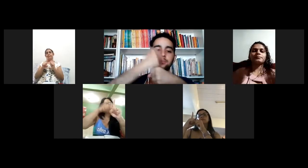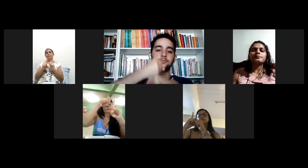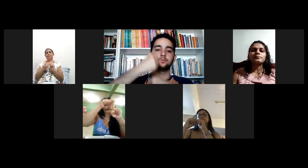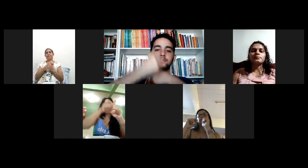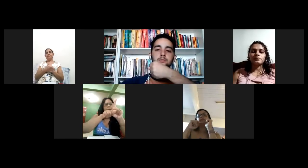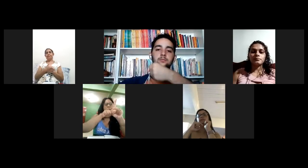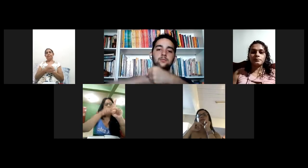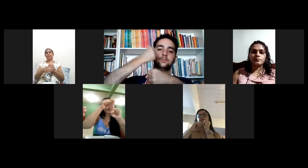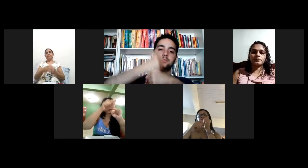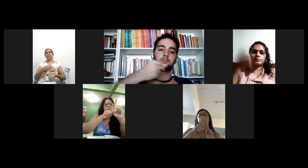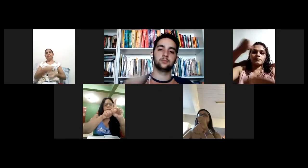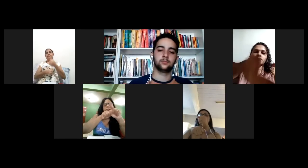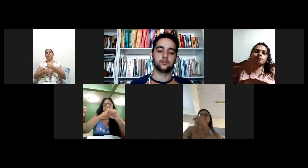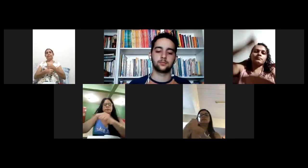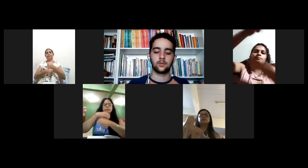Ano,